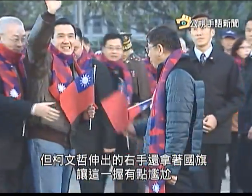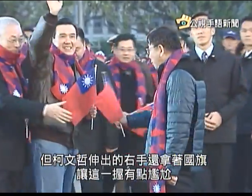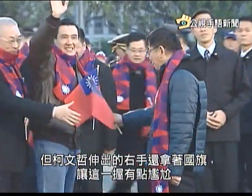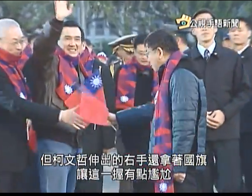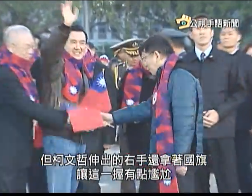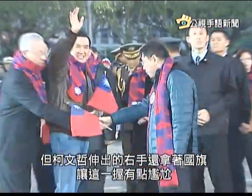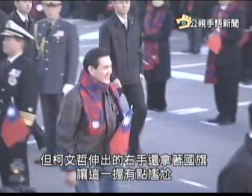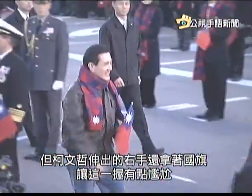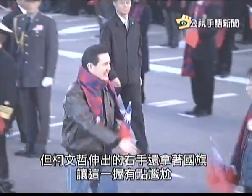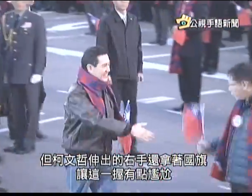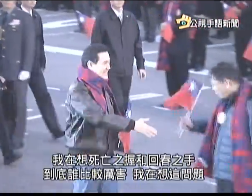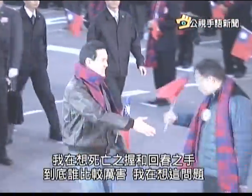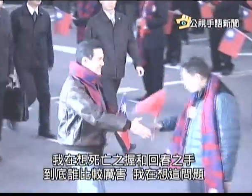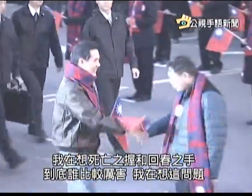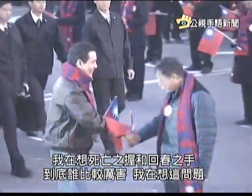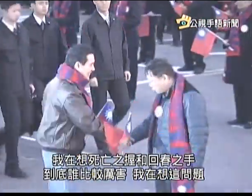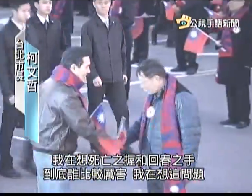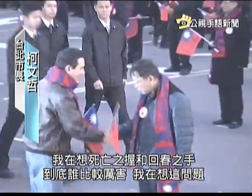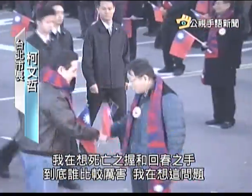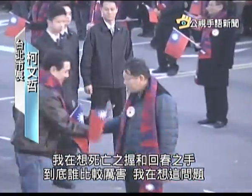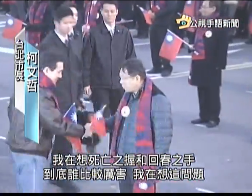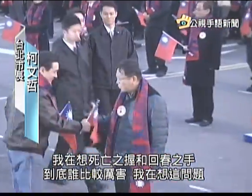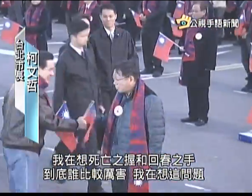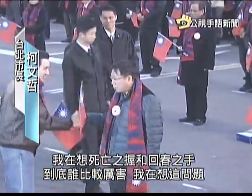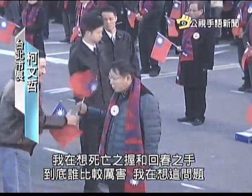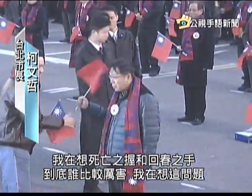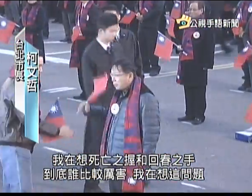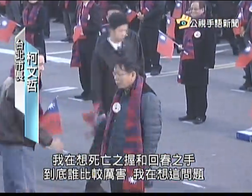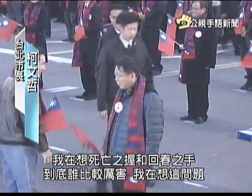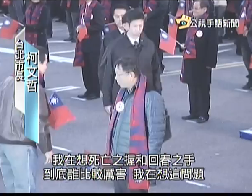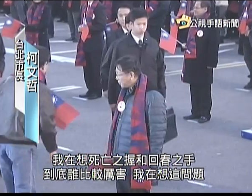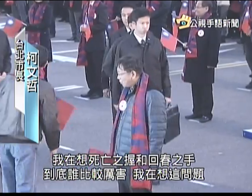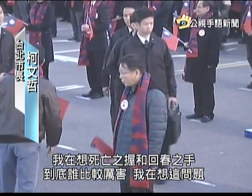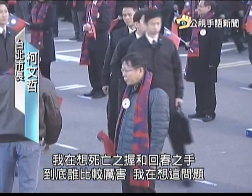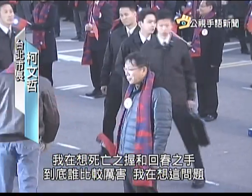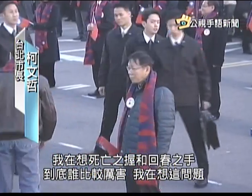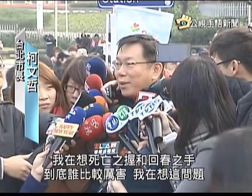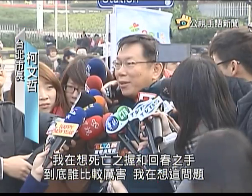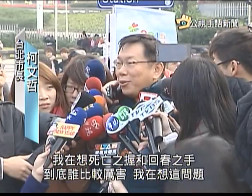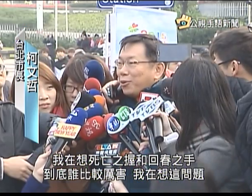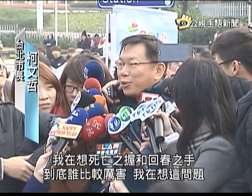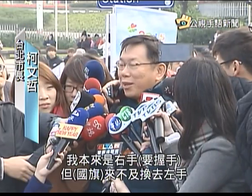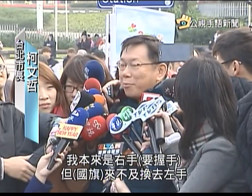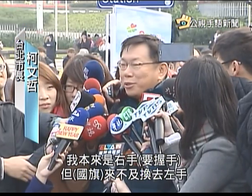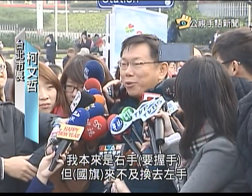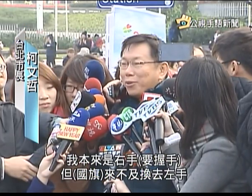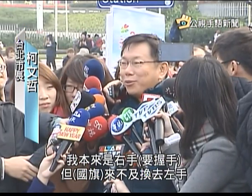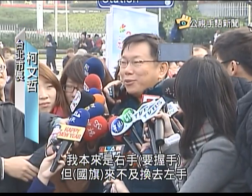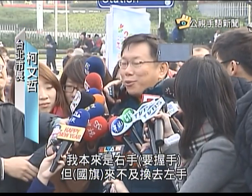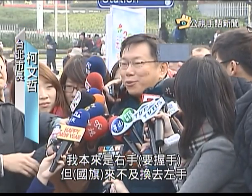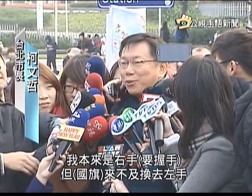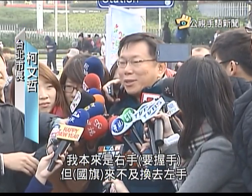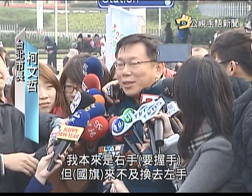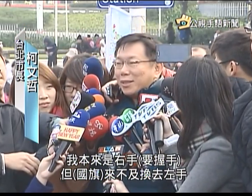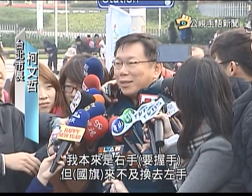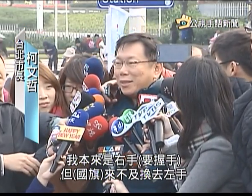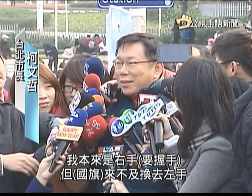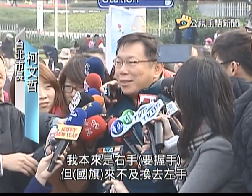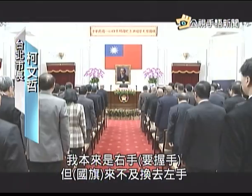尴尬。 想什么死亡之握跟挥春之手，到底谁比较厉害？我在想这个问题。本来用右手还来不及换过去左手了。 至于